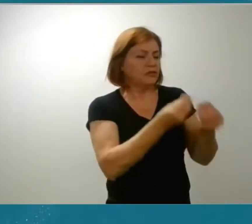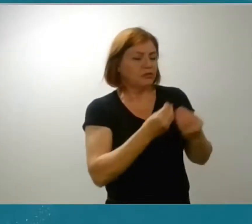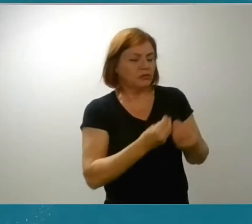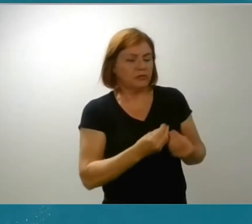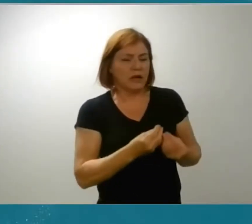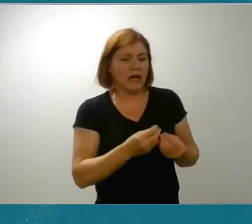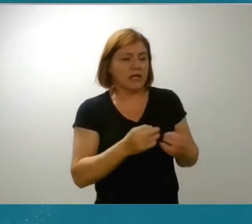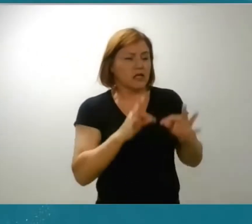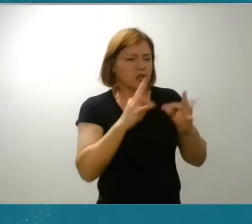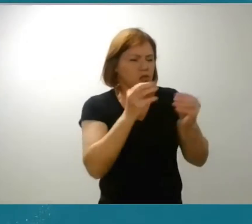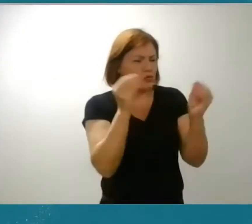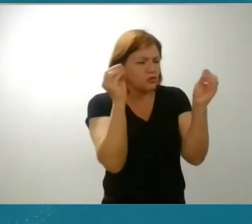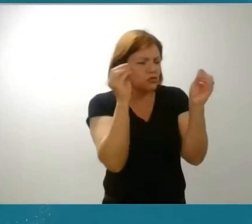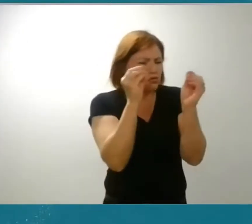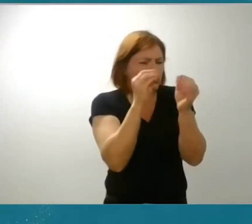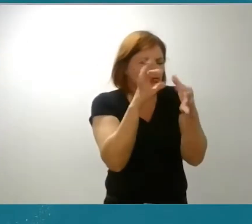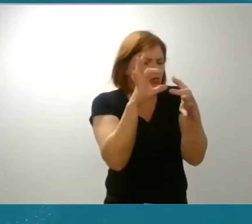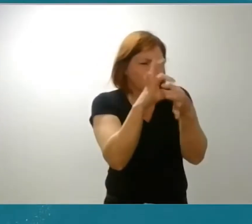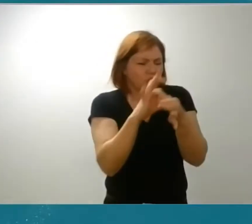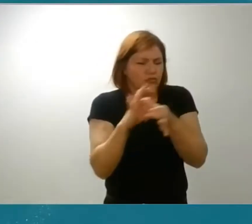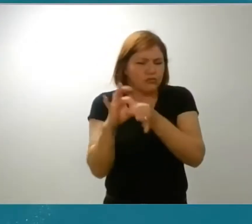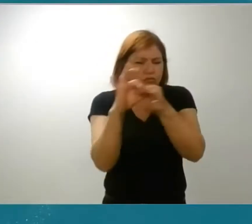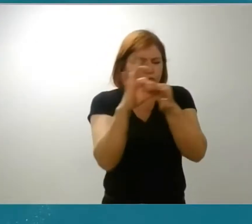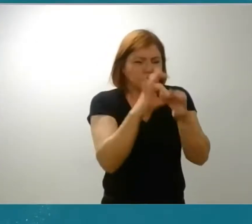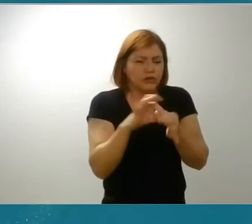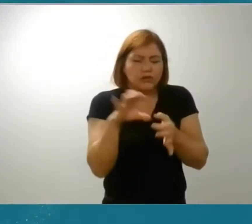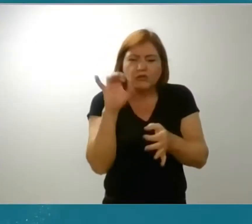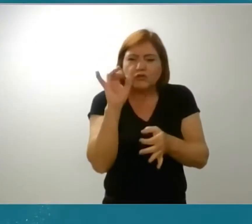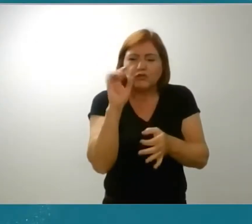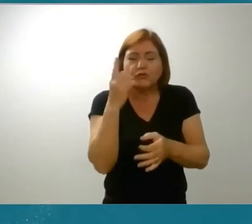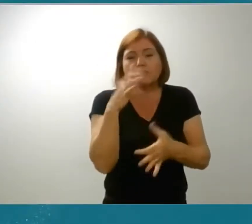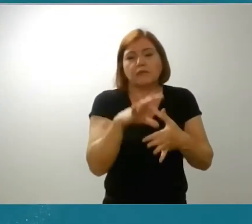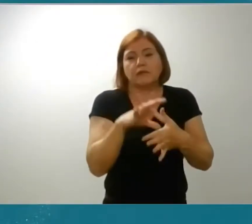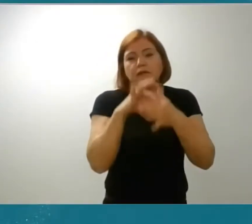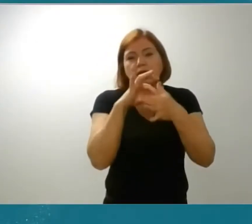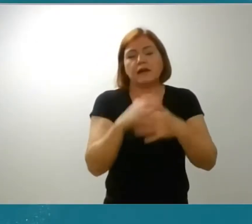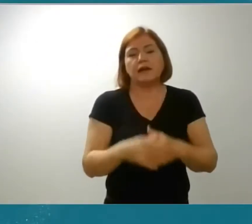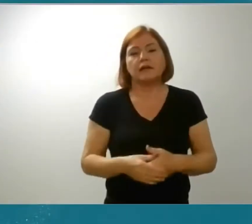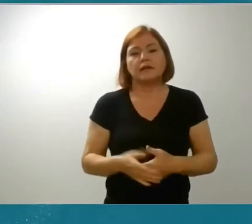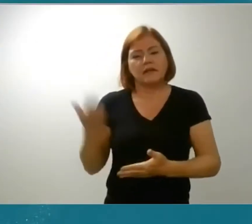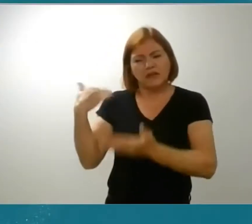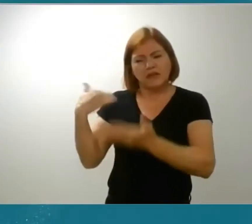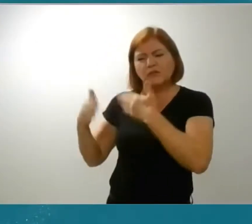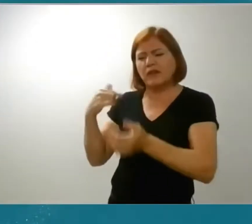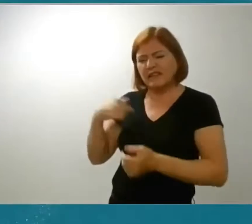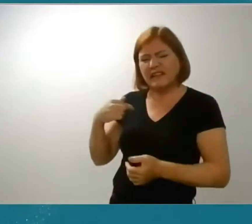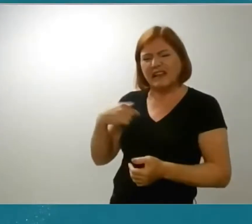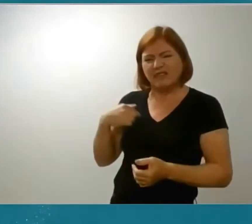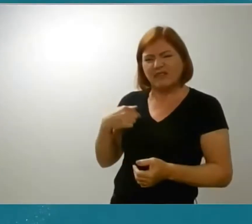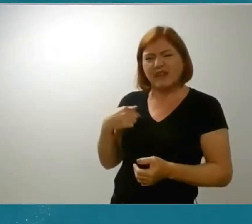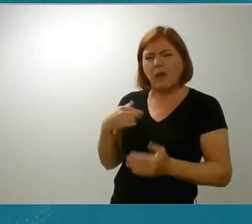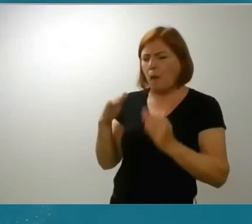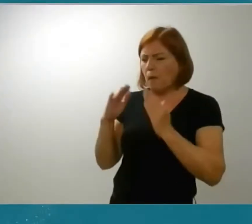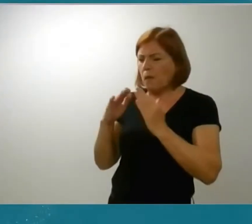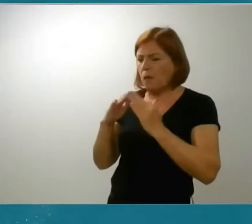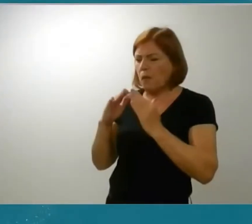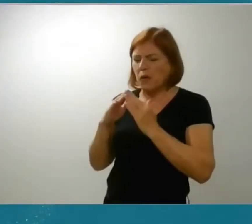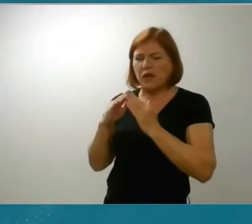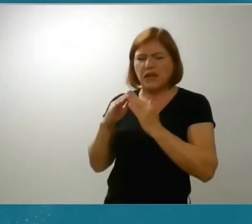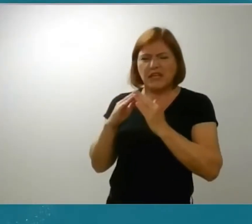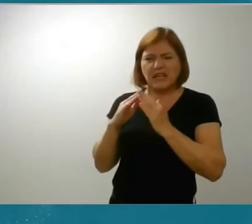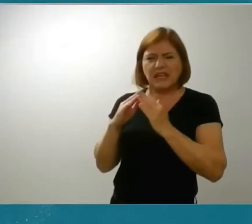era estudante, eu cheguei a morar em república. Não sei se você sabe o que é república. República é casa de estudante, não é isso que a gente